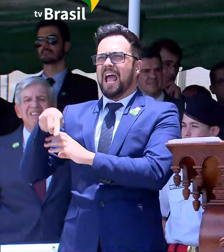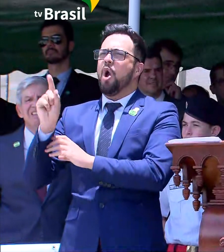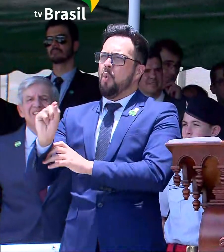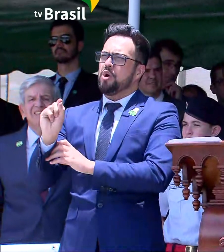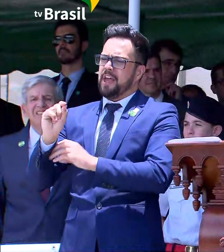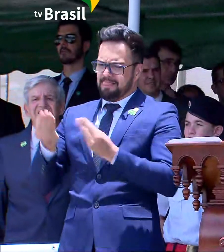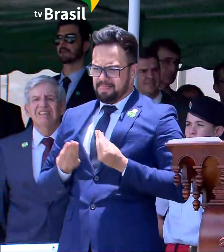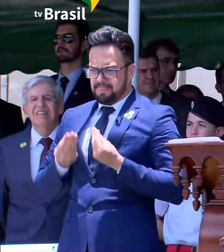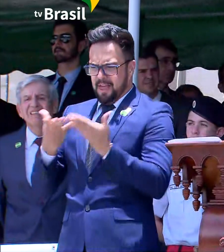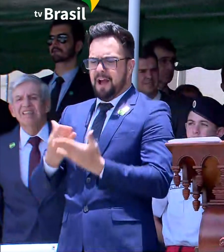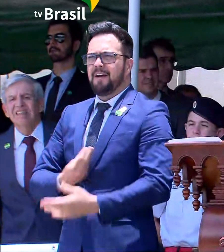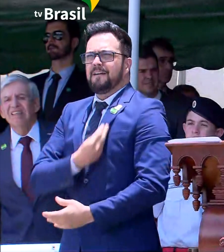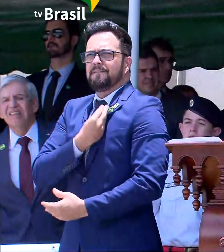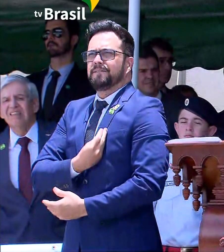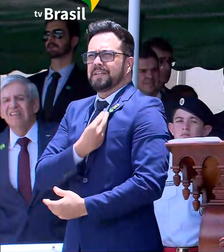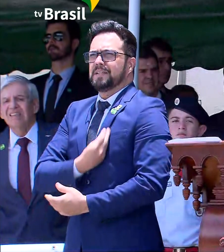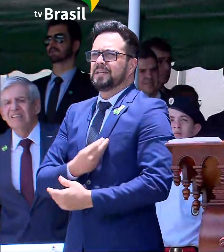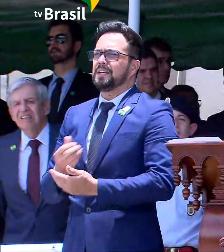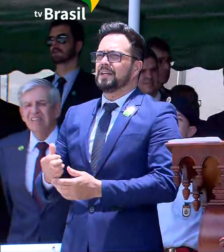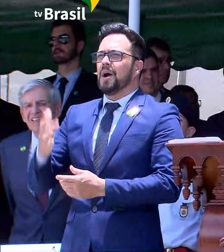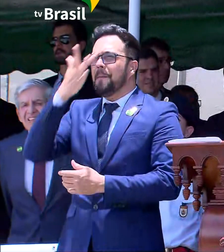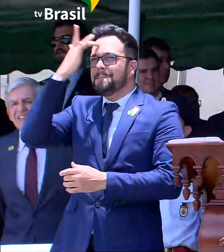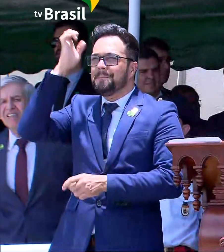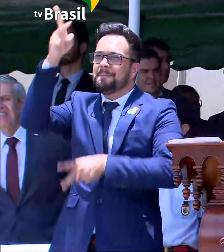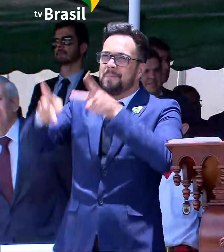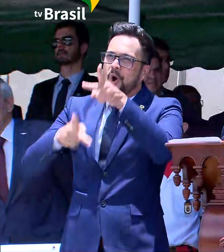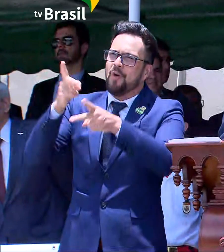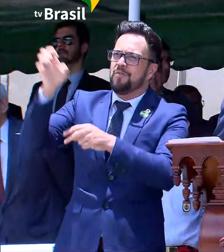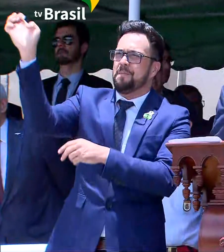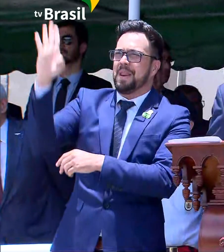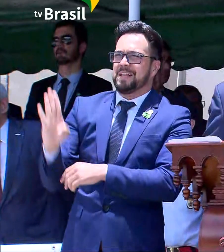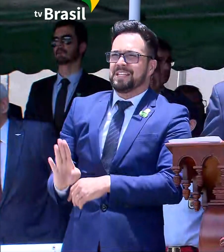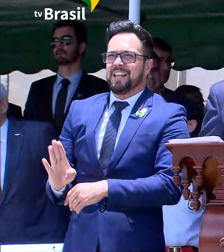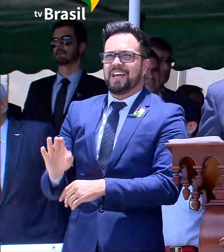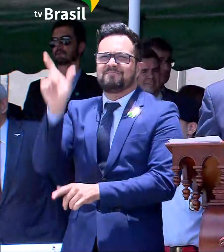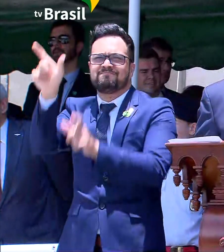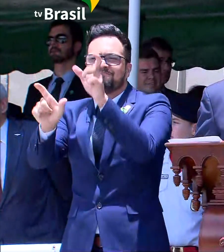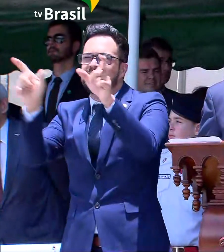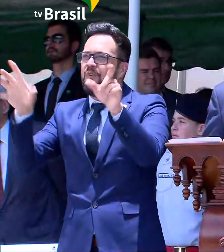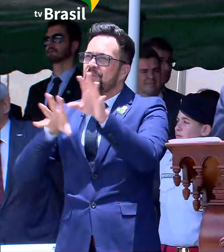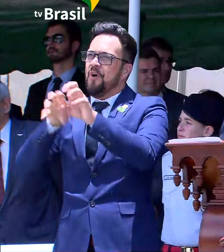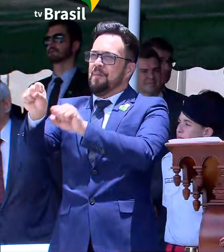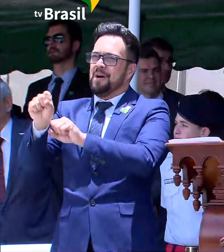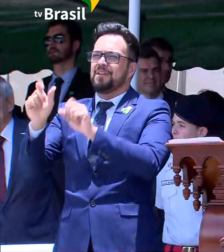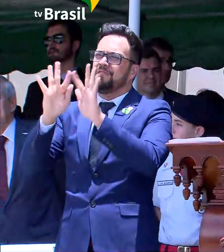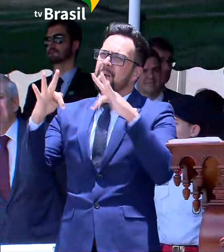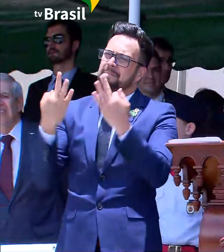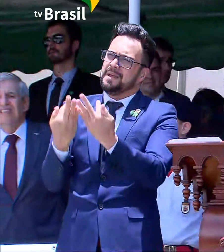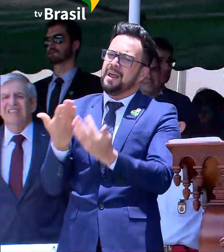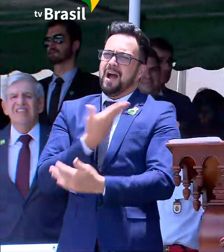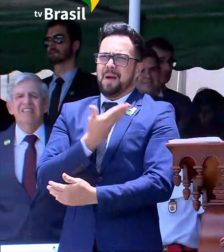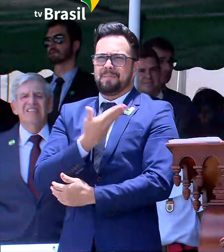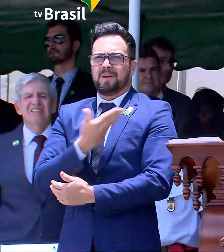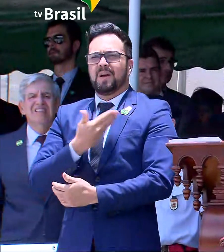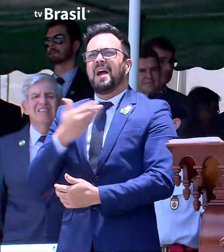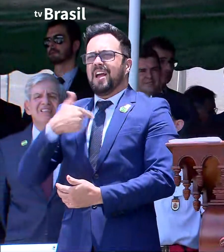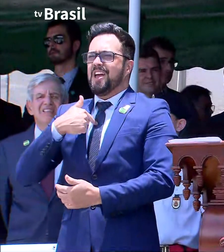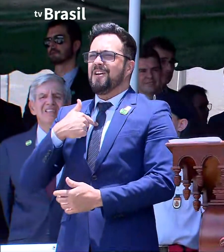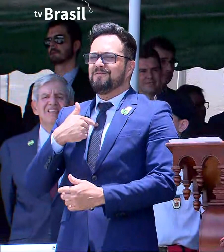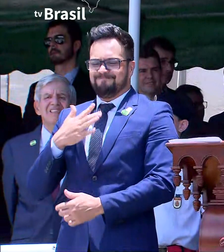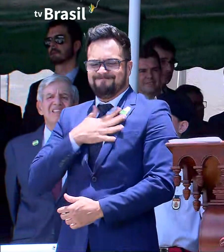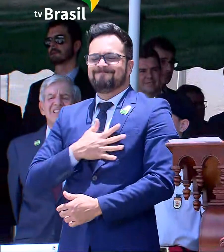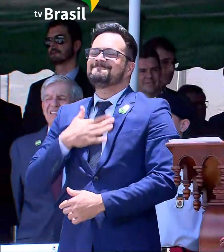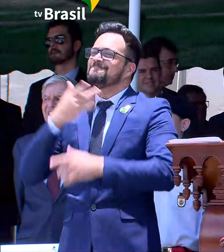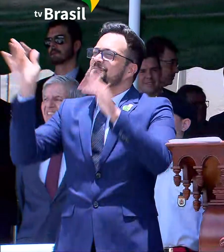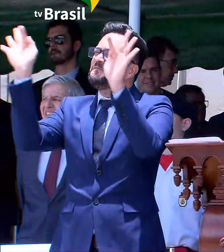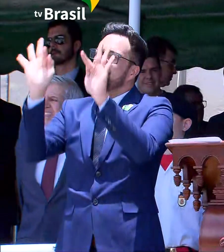oxigênio. Brasileiros, aspirantes, familiares, amigos, estou muito feliz de estar